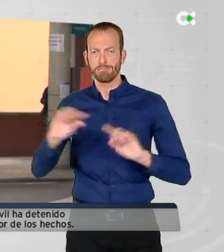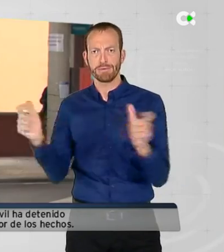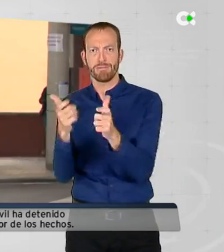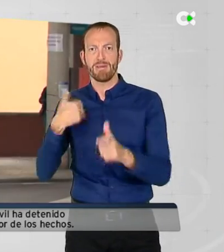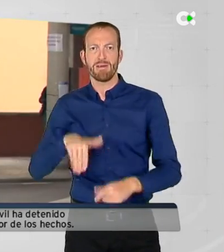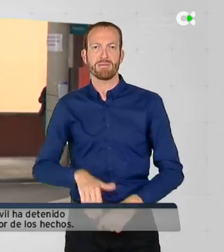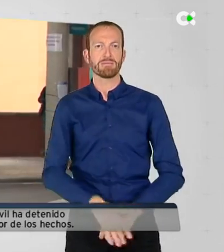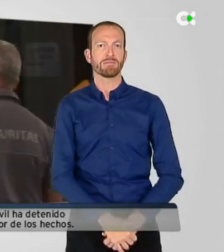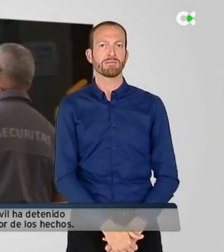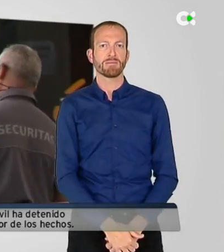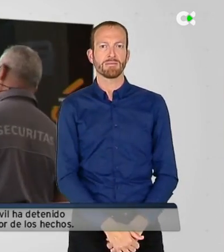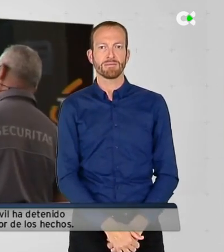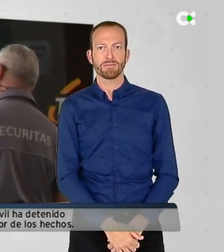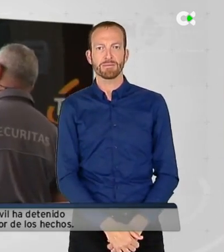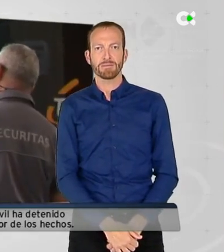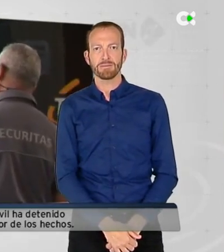hechos.